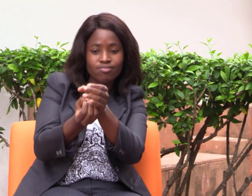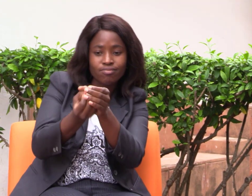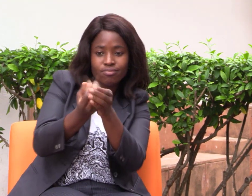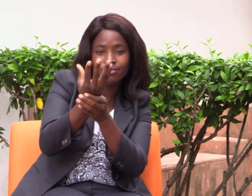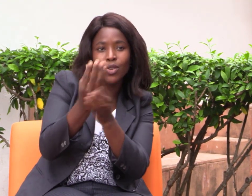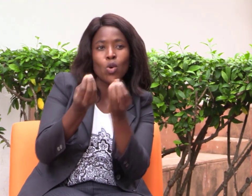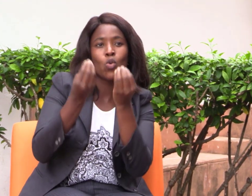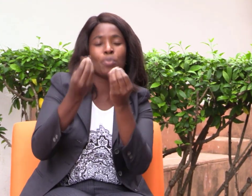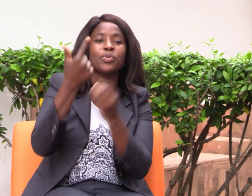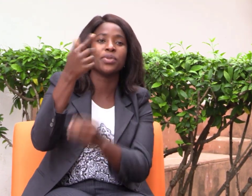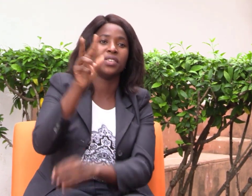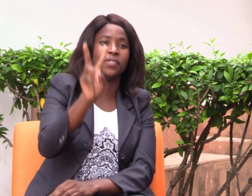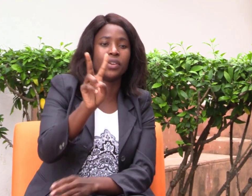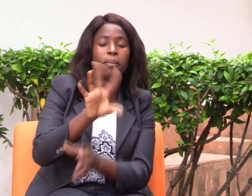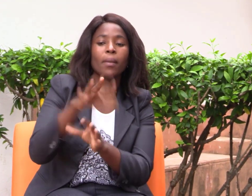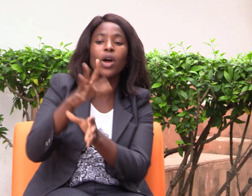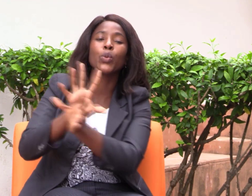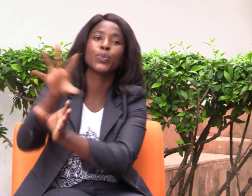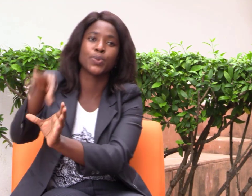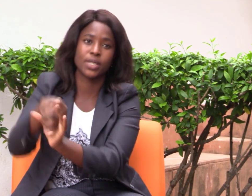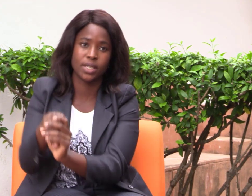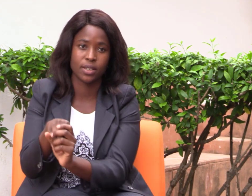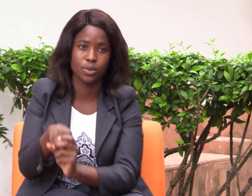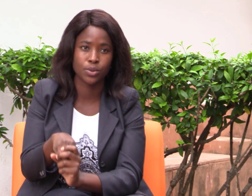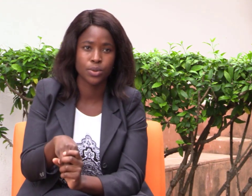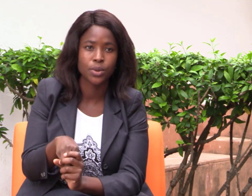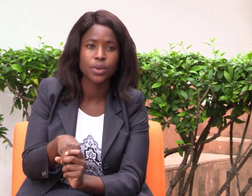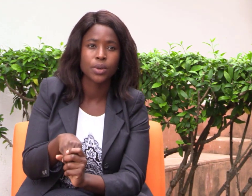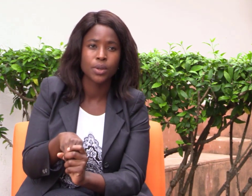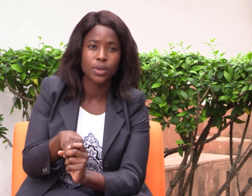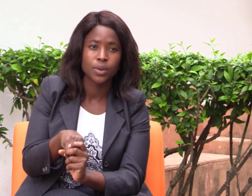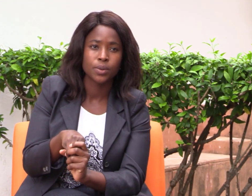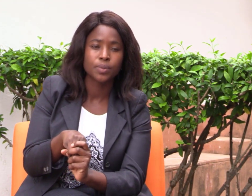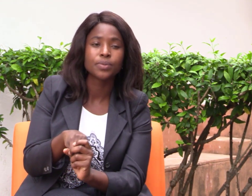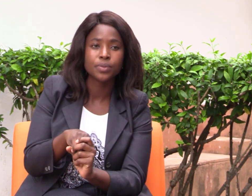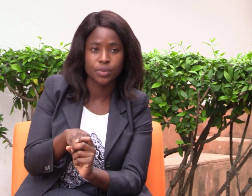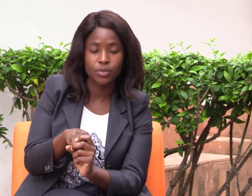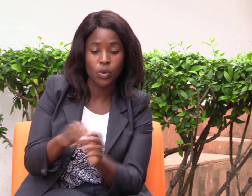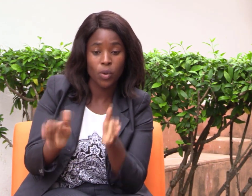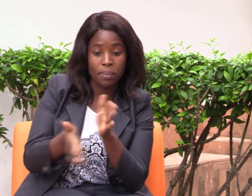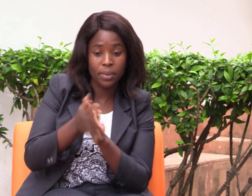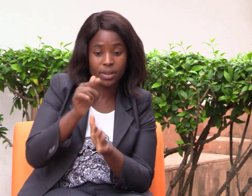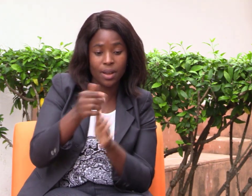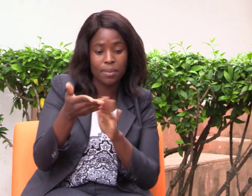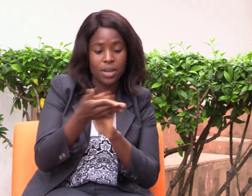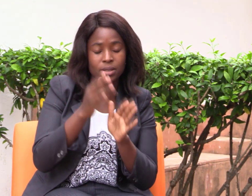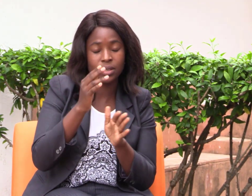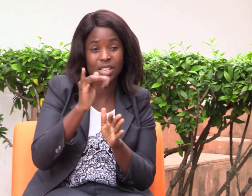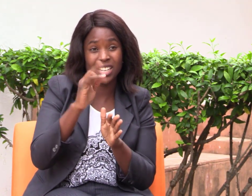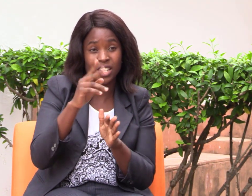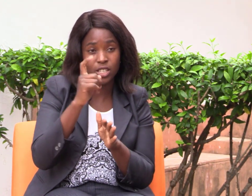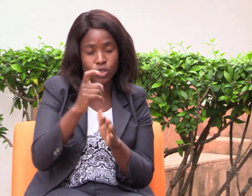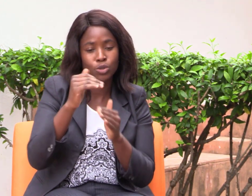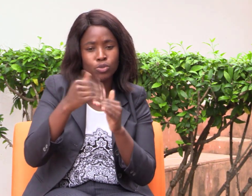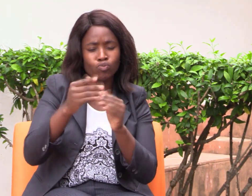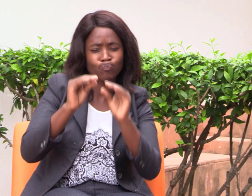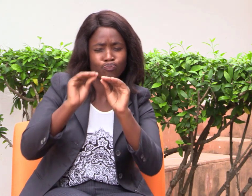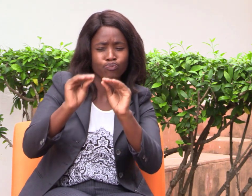deficiência e foi fundada a TV Surdo para a inclusão das pessoas com deficiência. E a IREX é